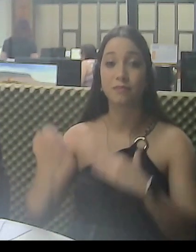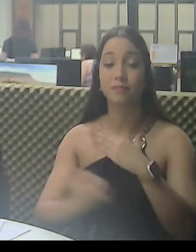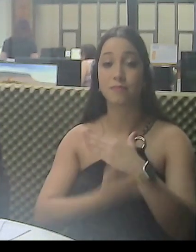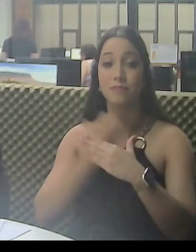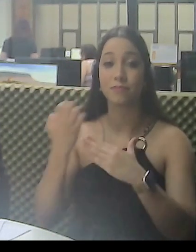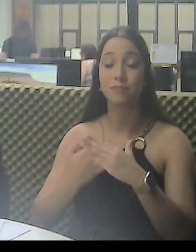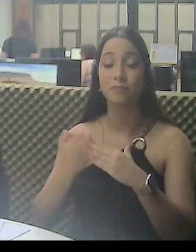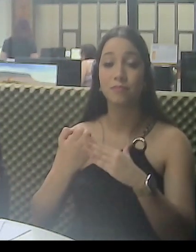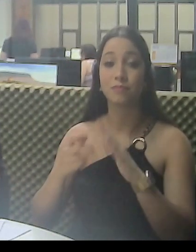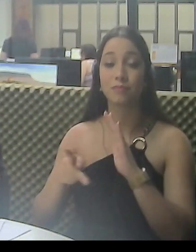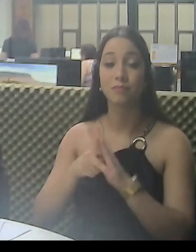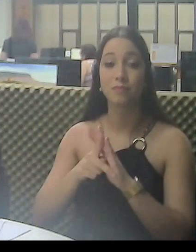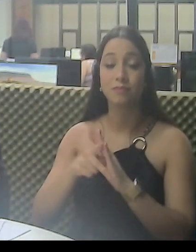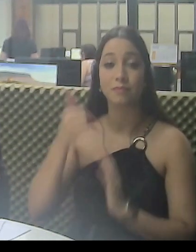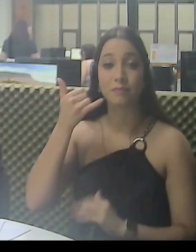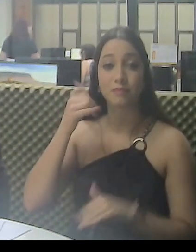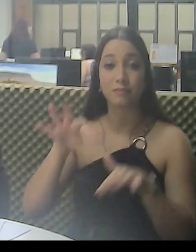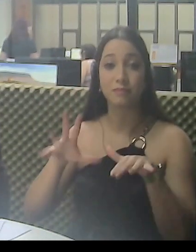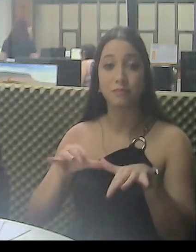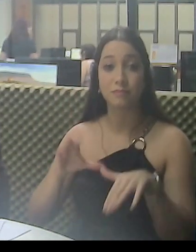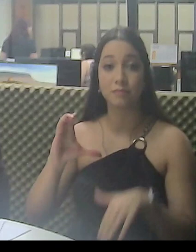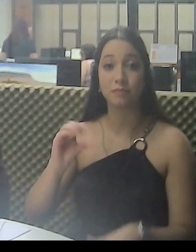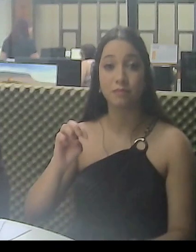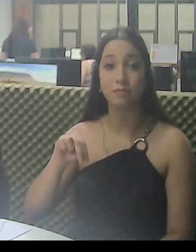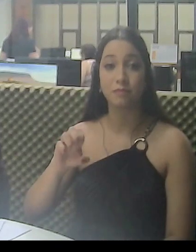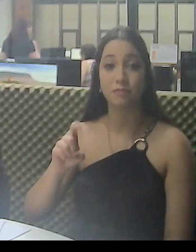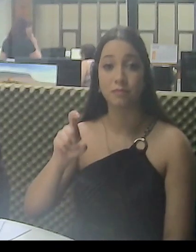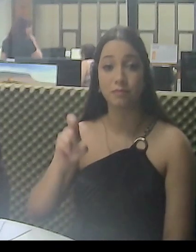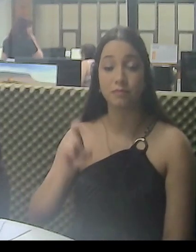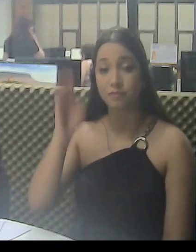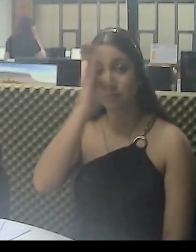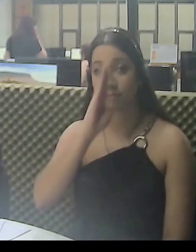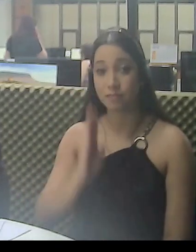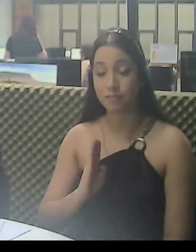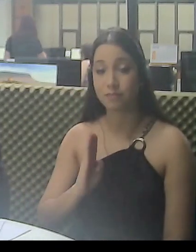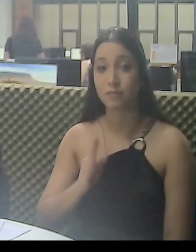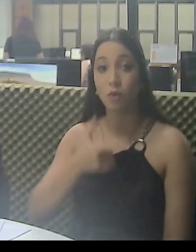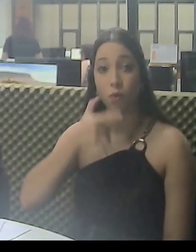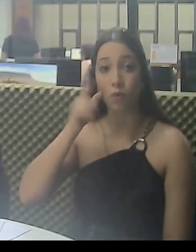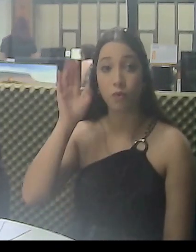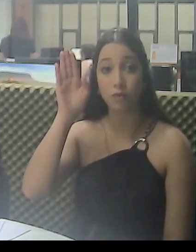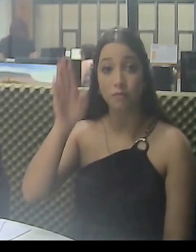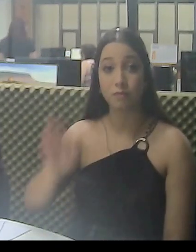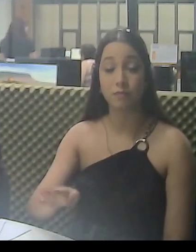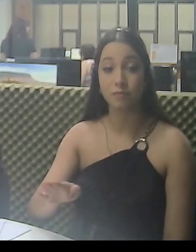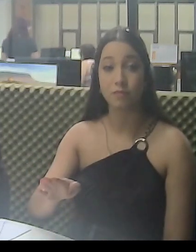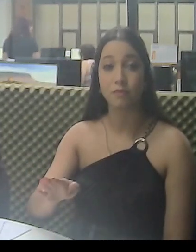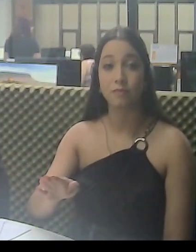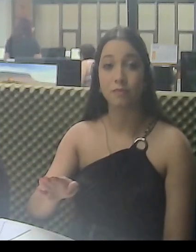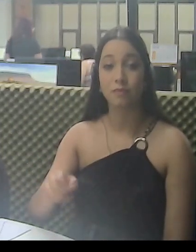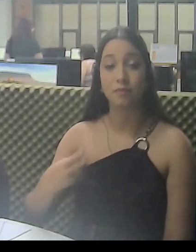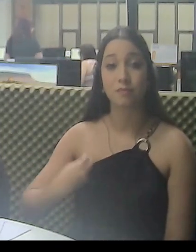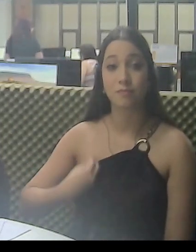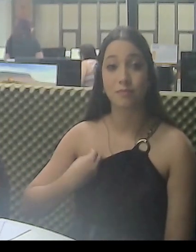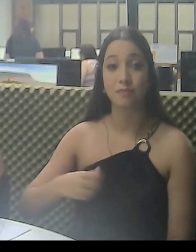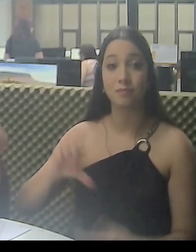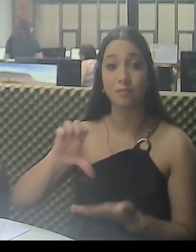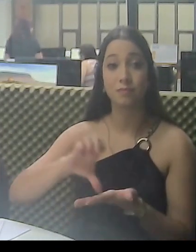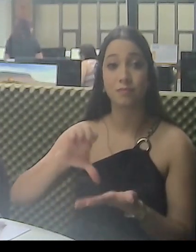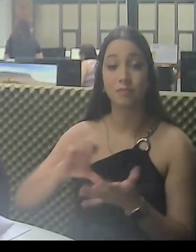de telecomunicações, a Conexis Brasil. Na tarde de ontem, a direção da Conexis Brasil esteve no